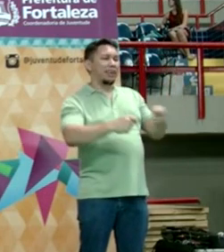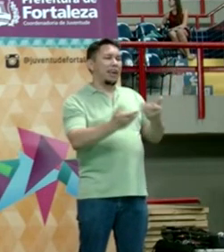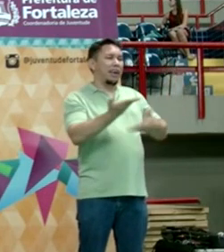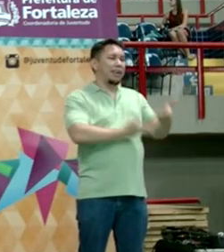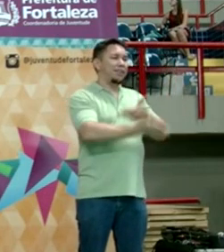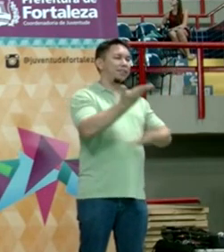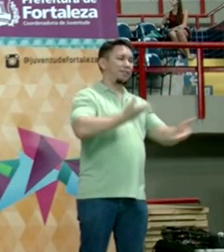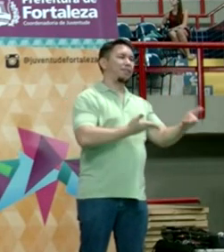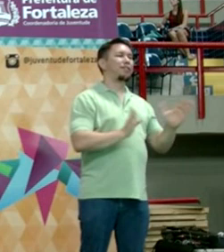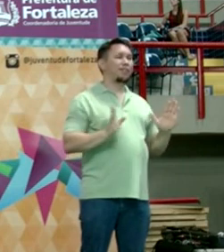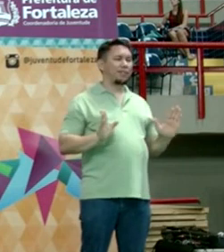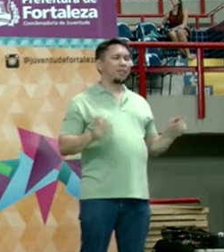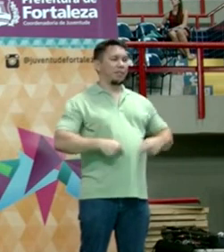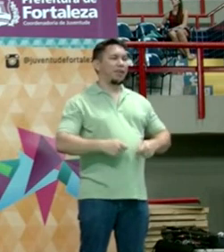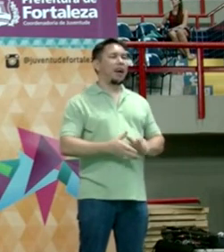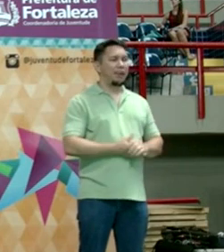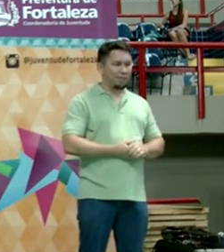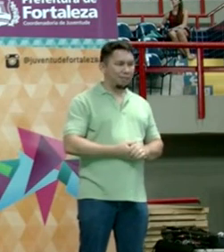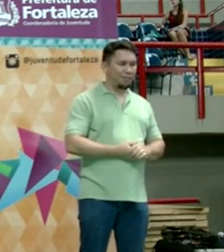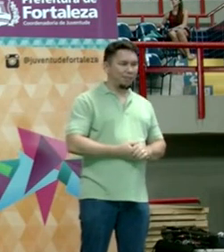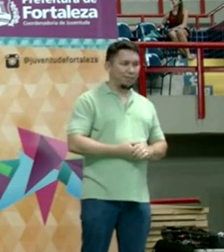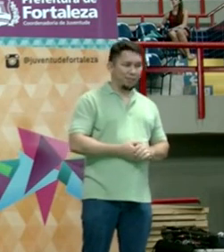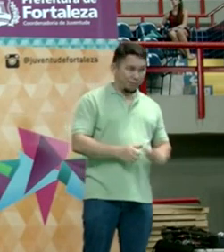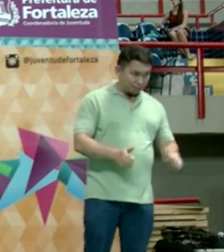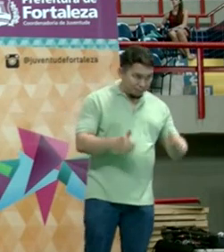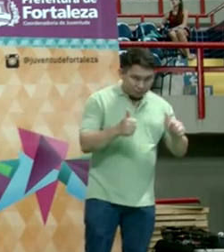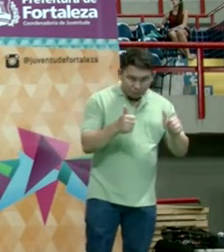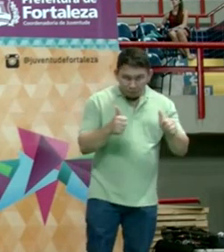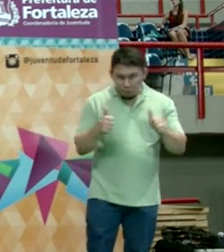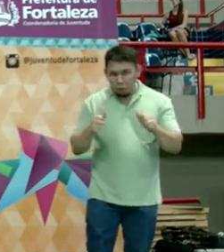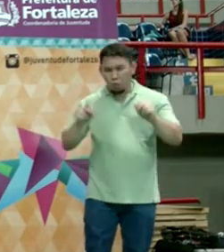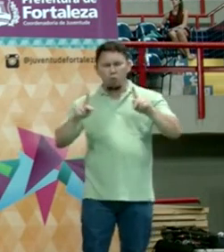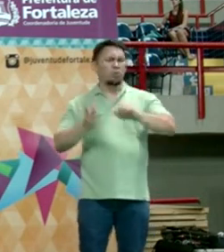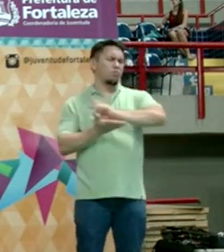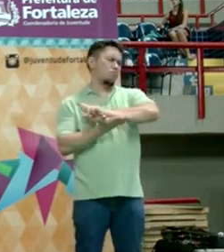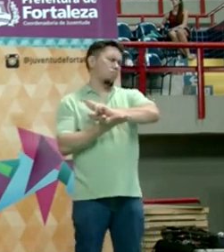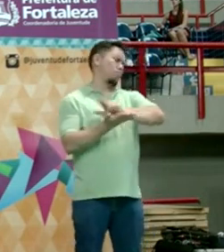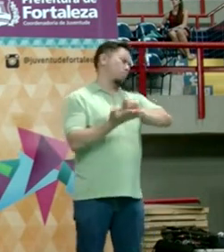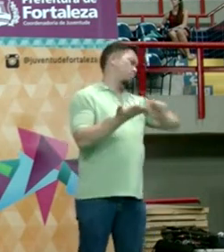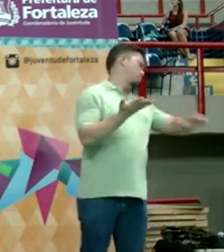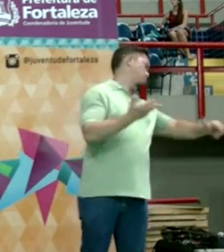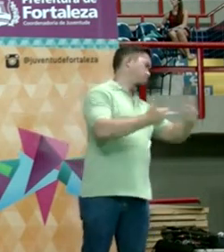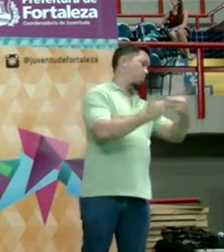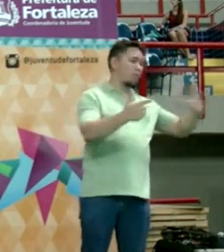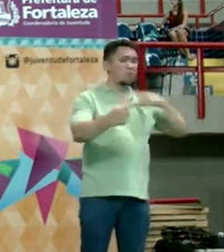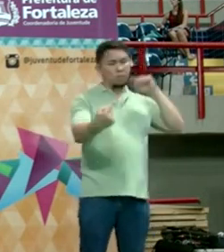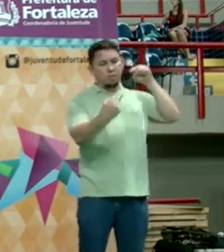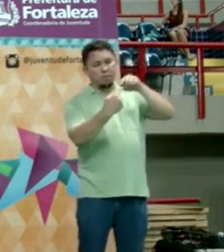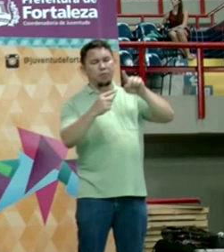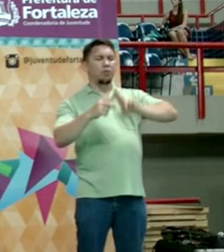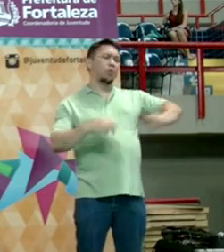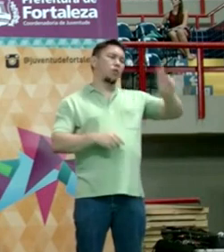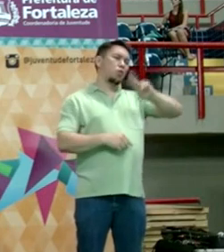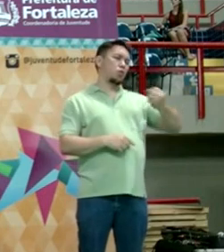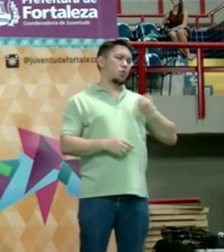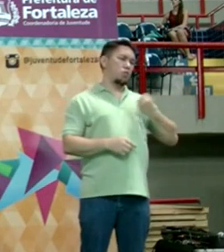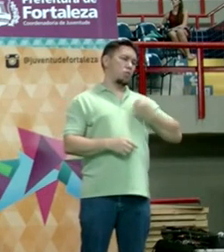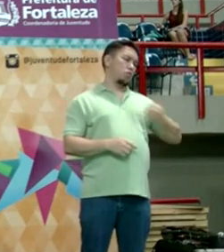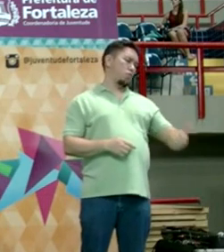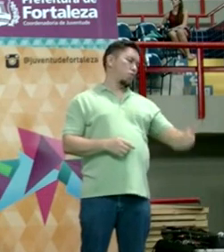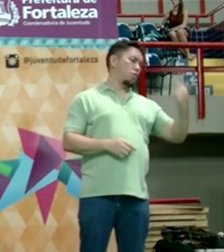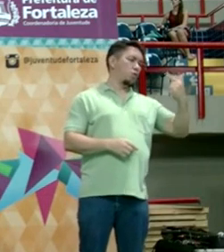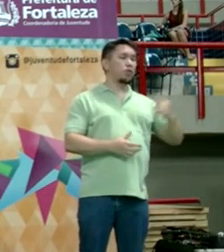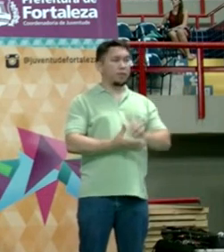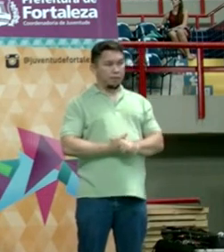de dividir. Legal? Então tem uma série de coisas que você acaba usando o